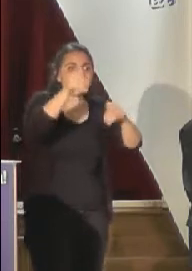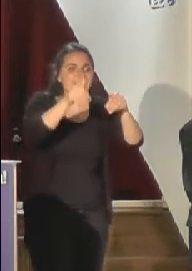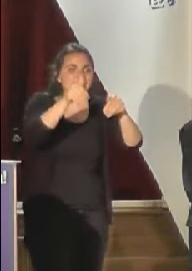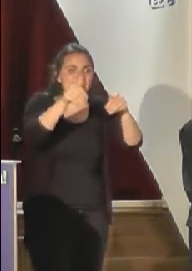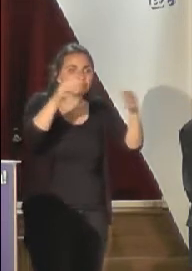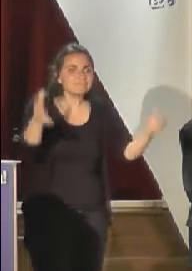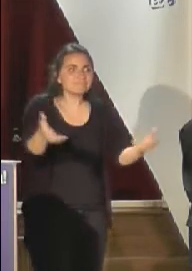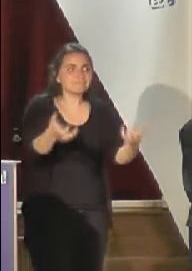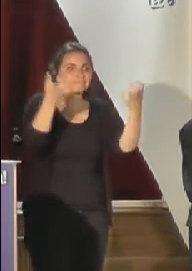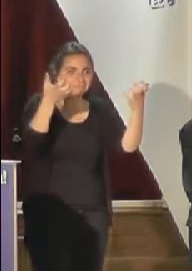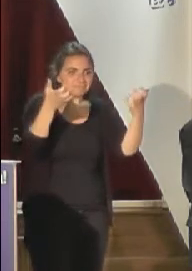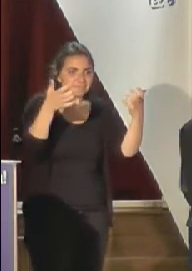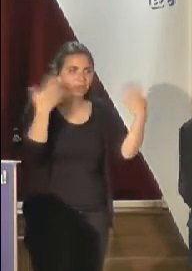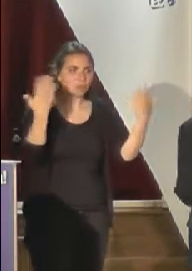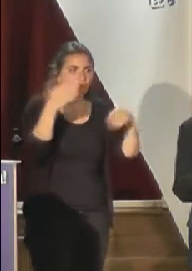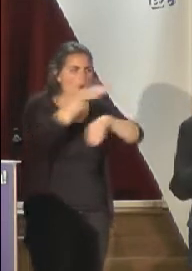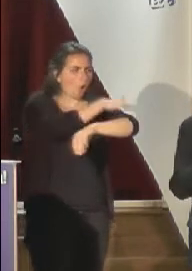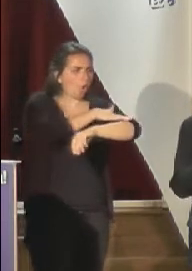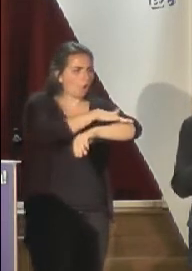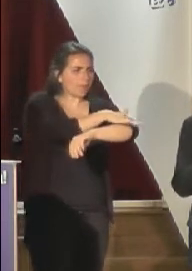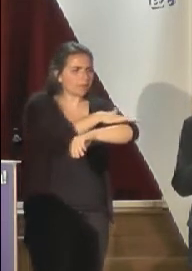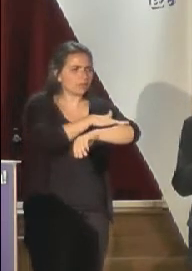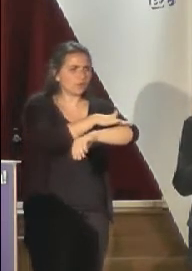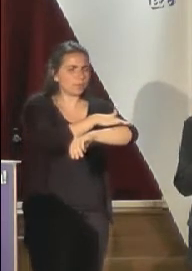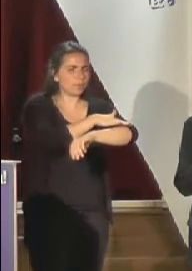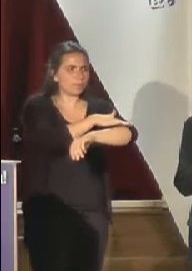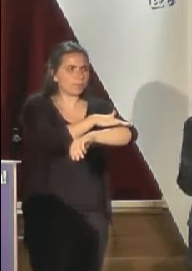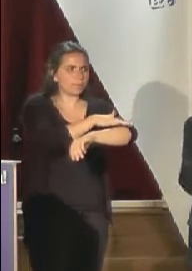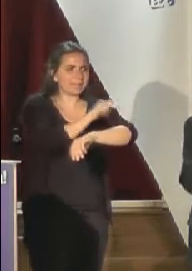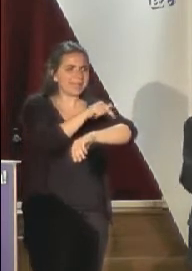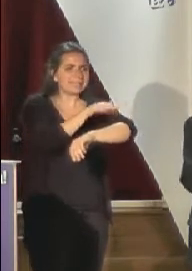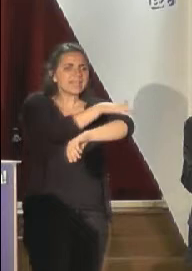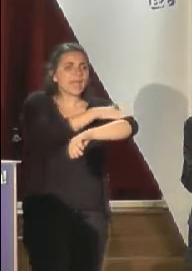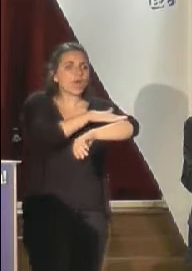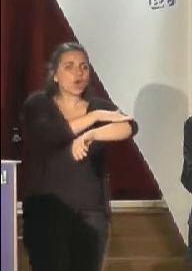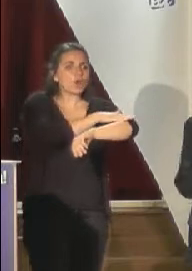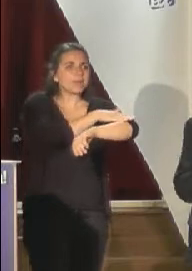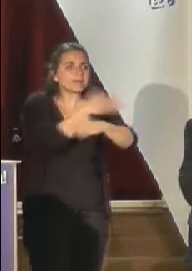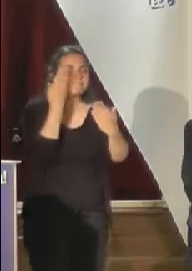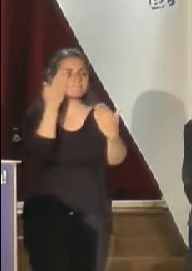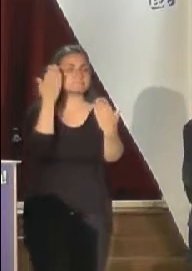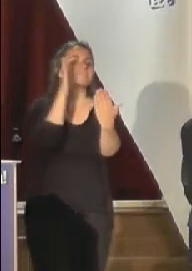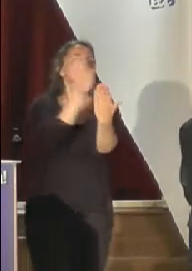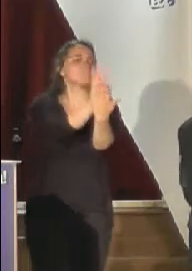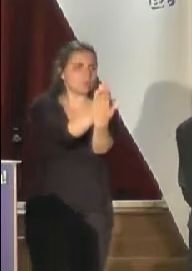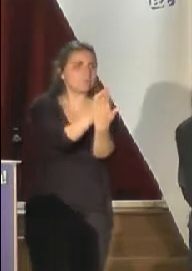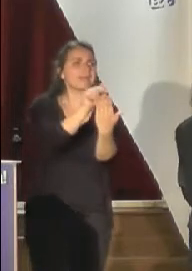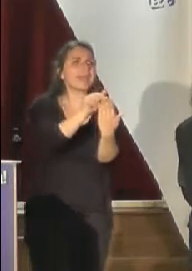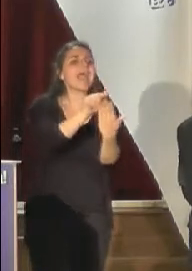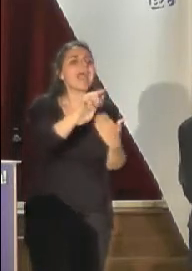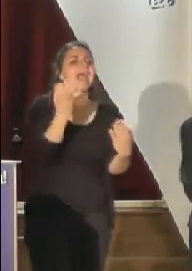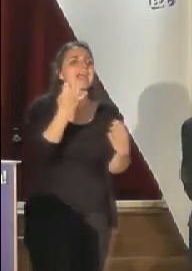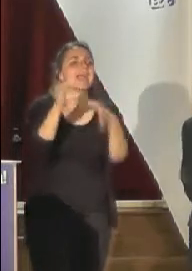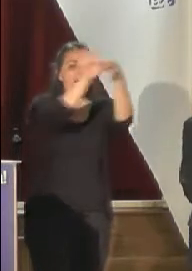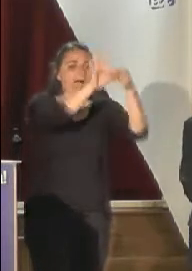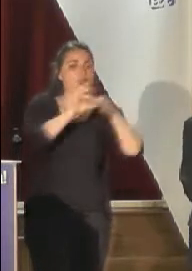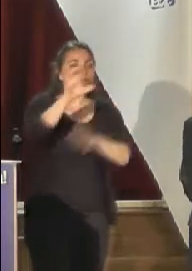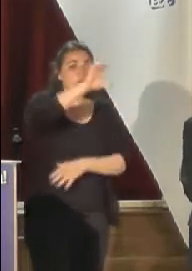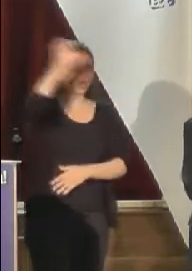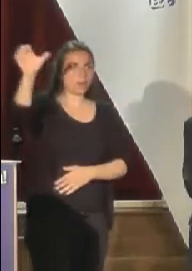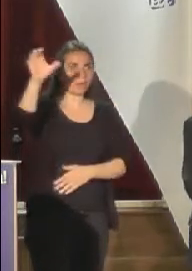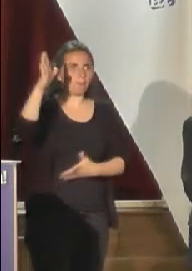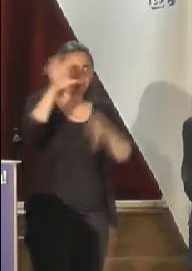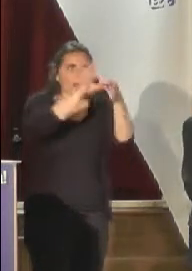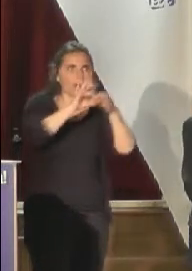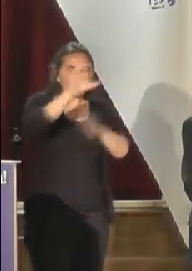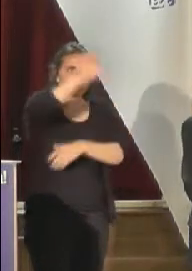e houve un goberno de Siriza. Ese goberno plantoulle cara á Unión Europea. Pero na Unión Europea, eses que non representan a